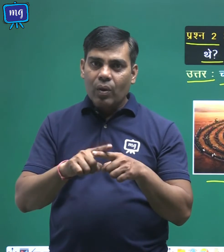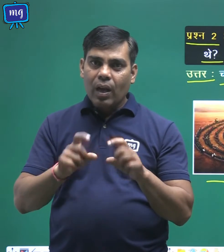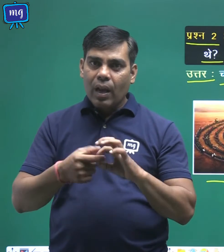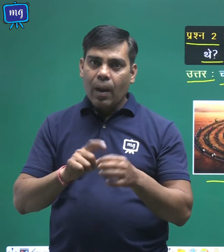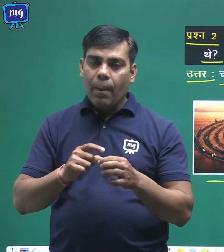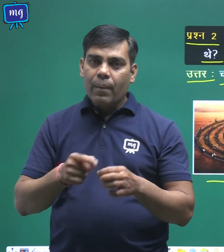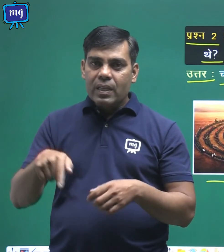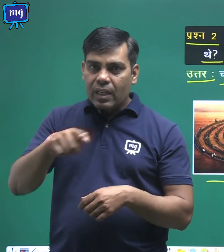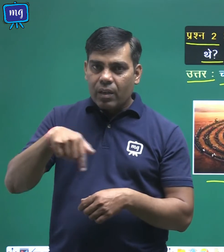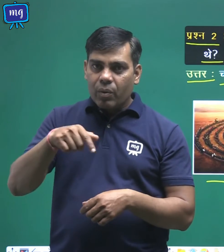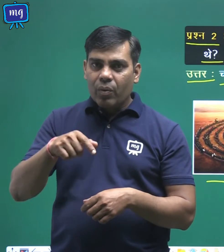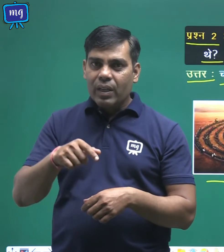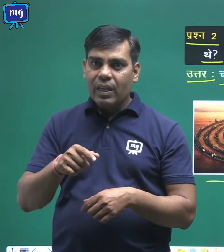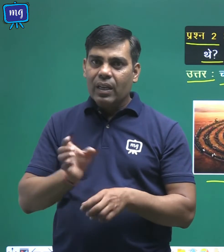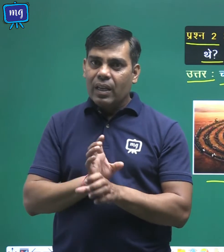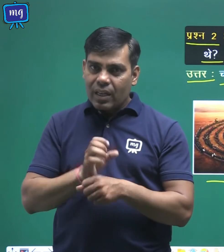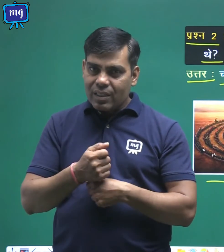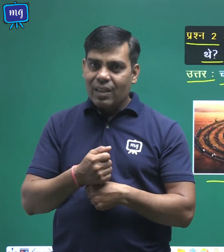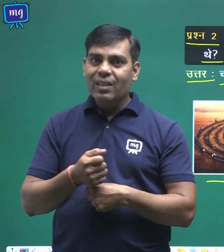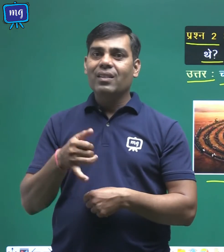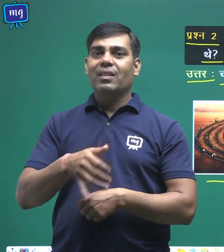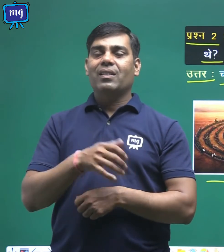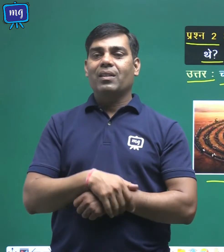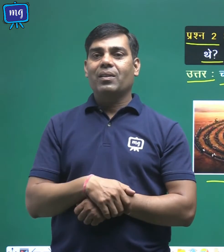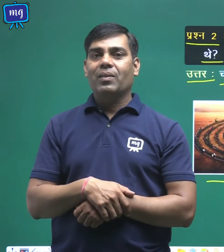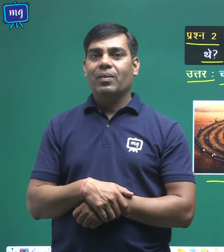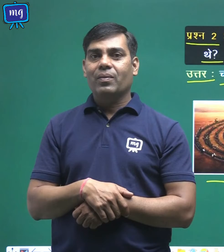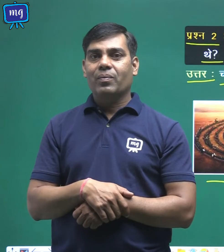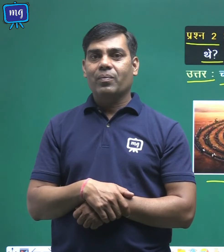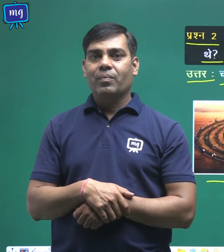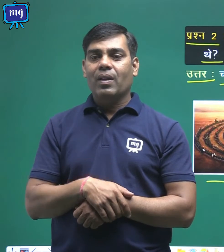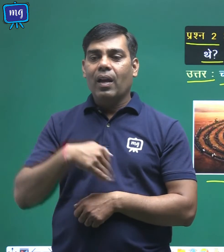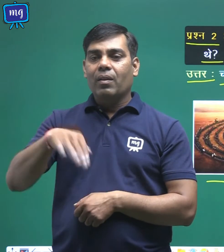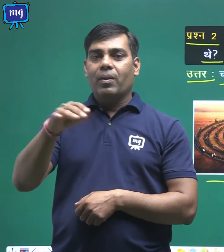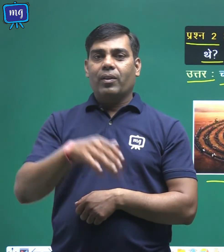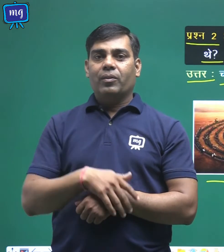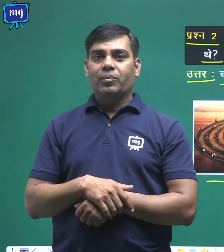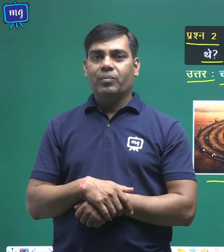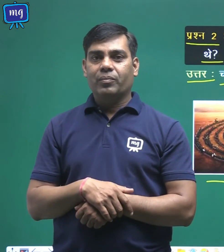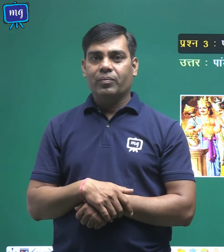चक्रव्यूह की रचना की जाती है। आगे बढ़ें।